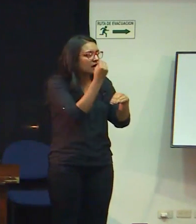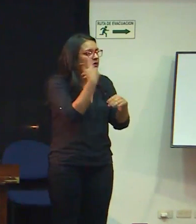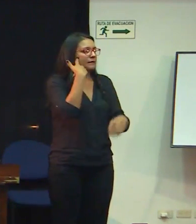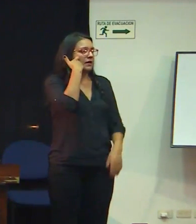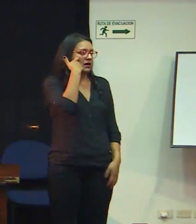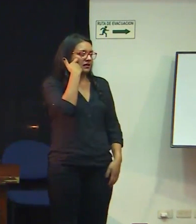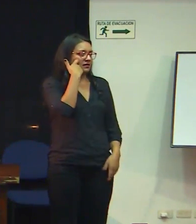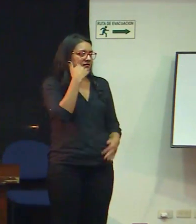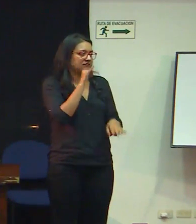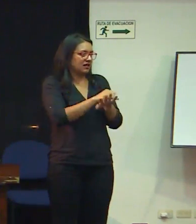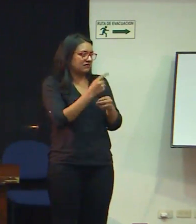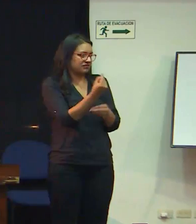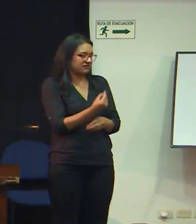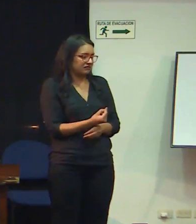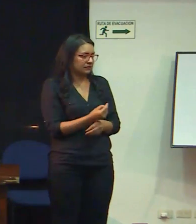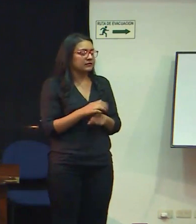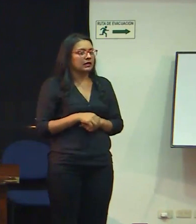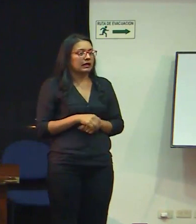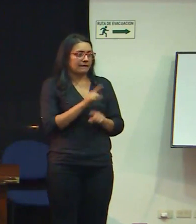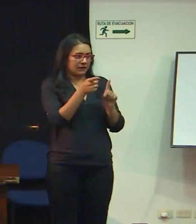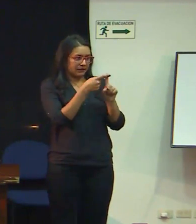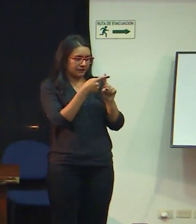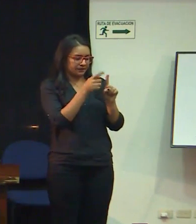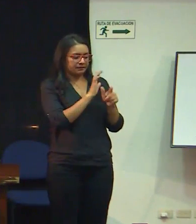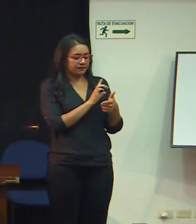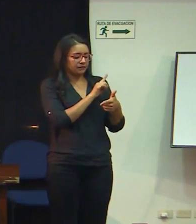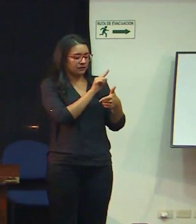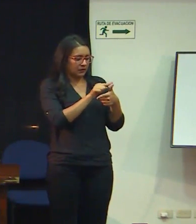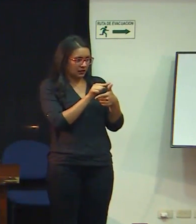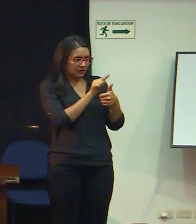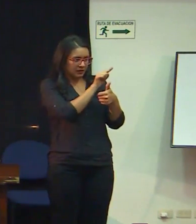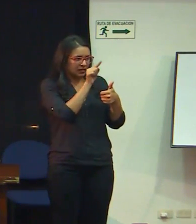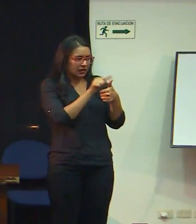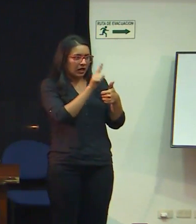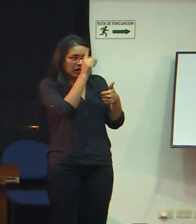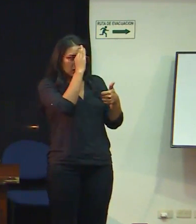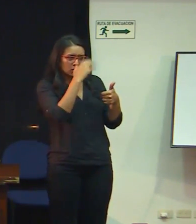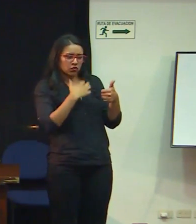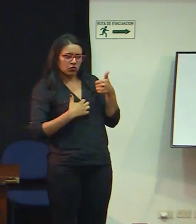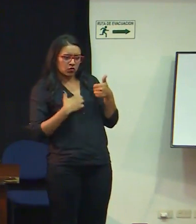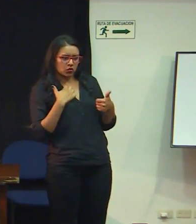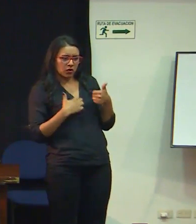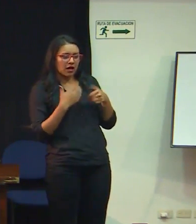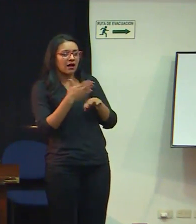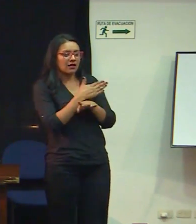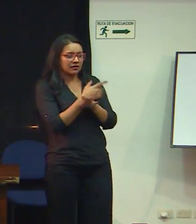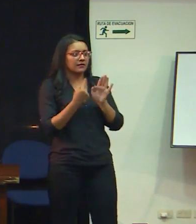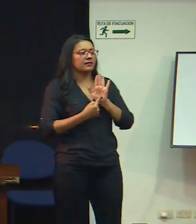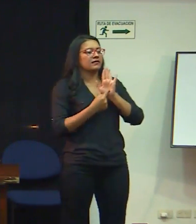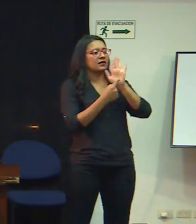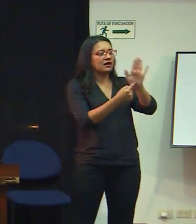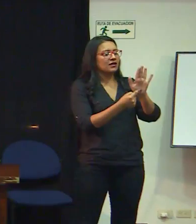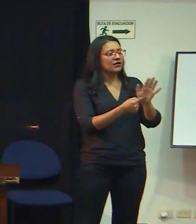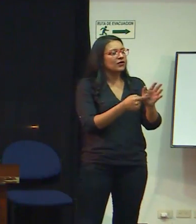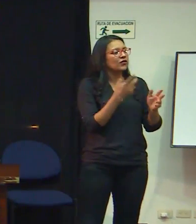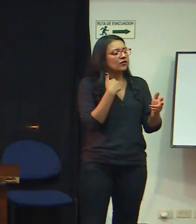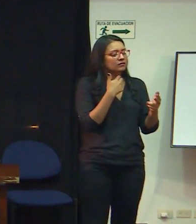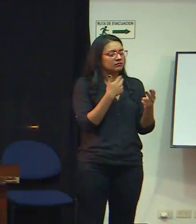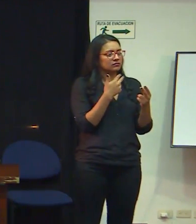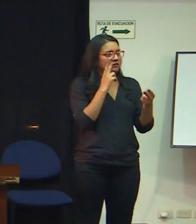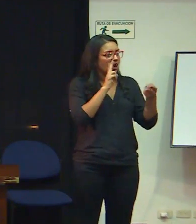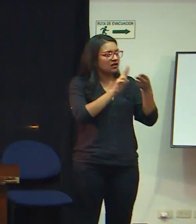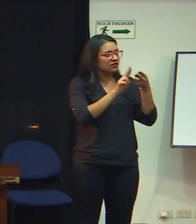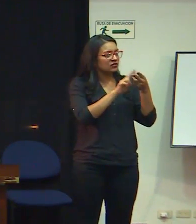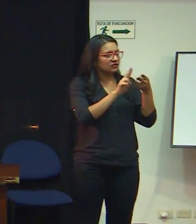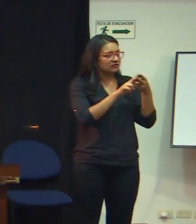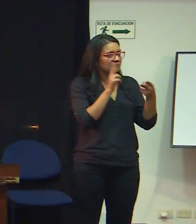retos particulares que tenemos. Entonces, ese es el primer mensaje, dejarles en claro la inquietud, como lo decía en la presentación, del antójame para que conozcamos